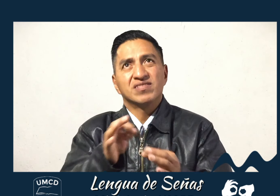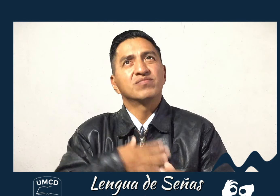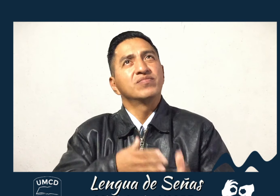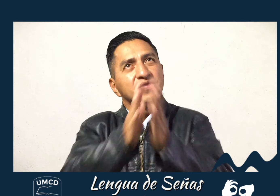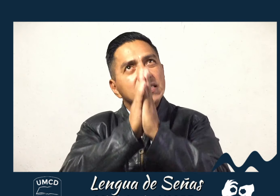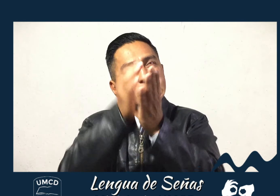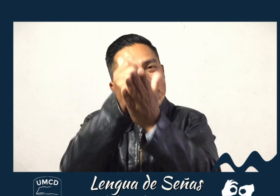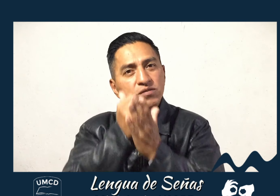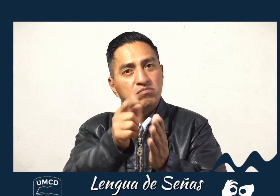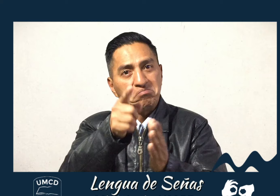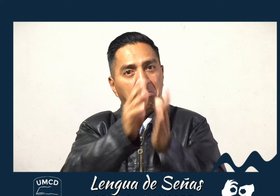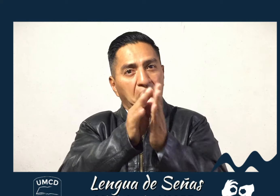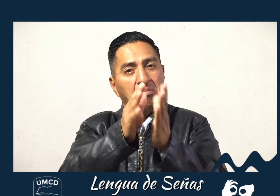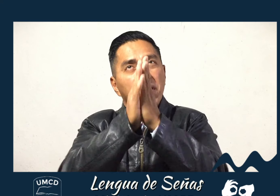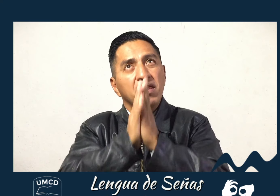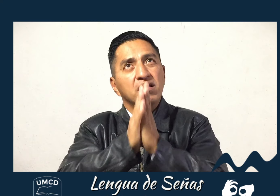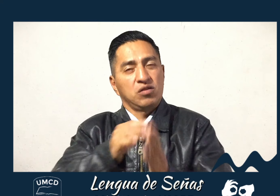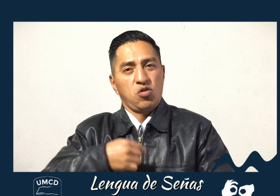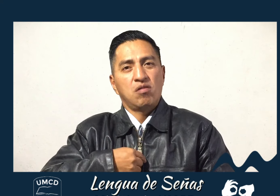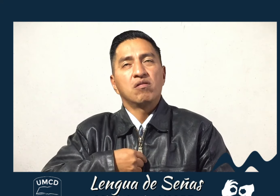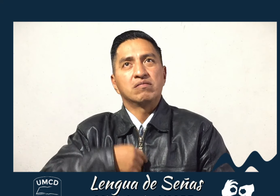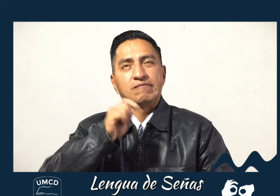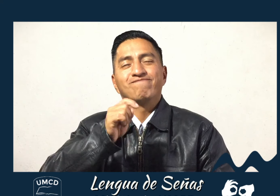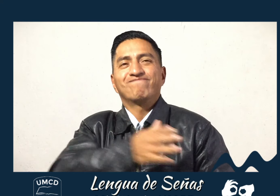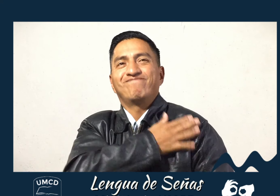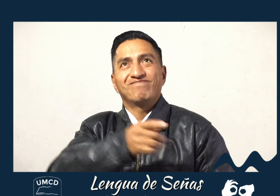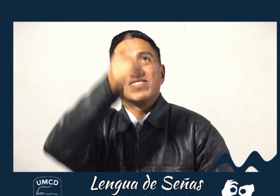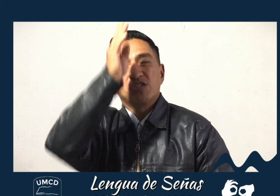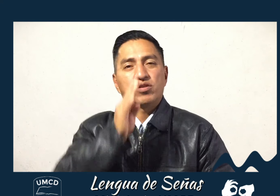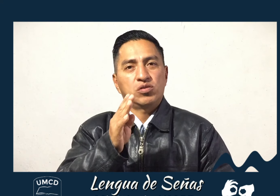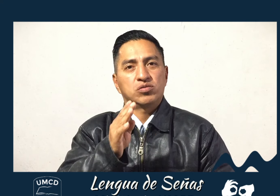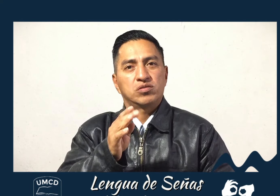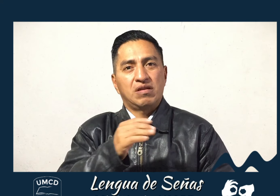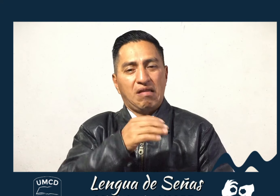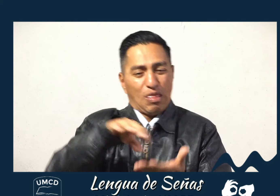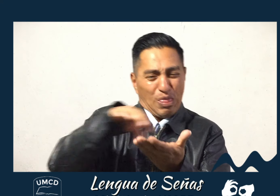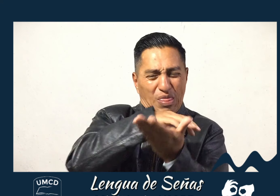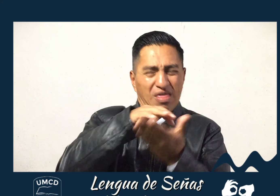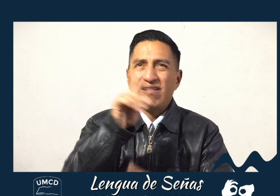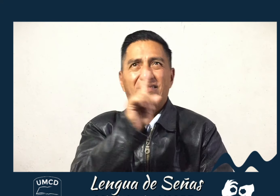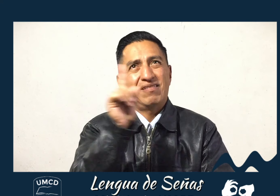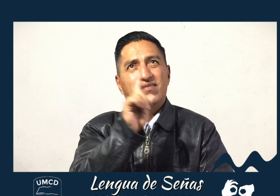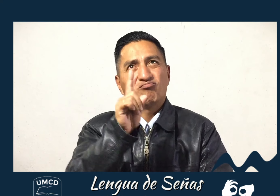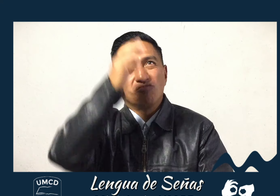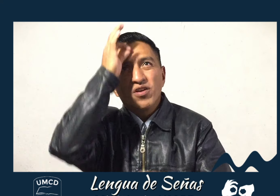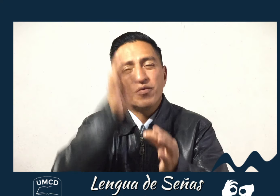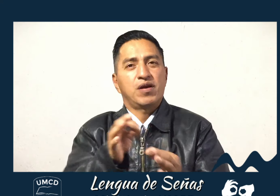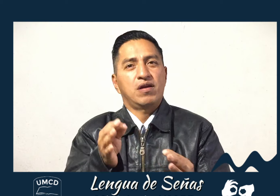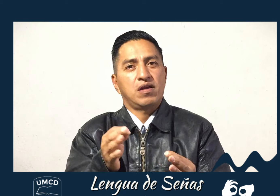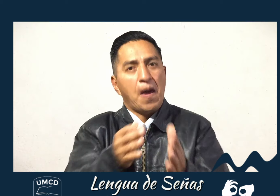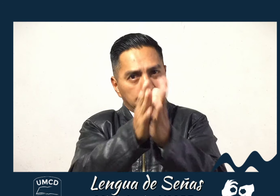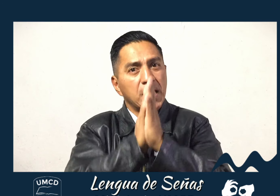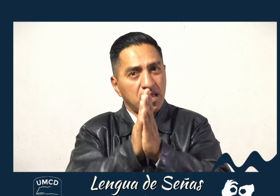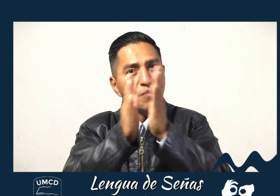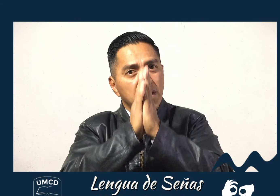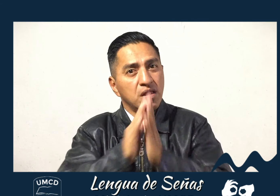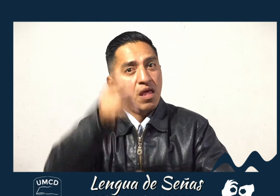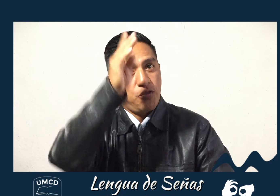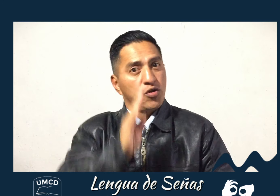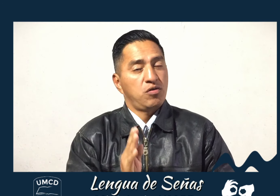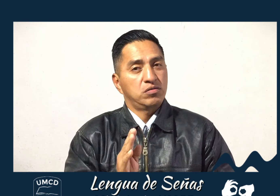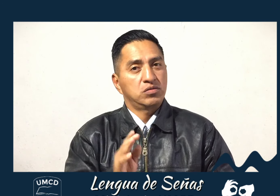hallar la fuerza que nos hace falta para creer en Él. Fuerza que experimentan aquellos que viven por fe,